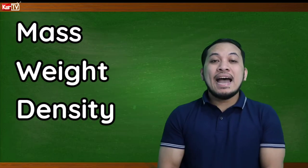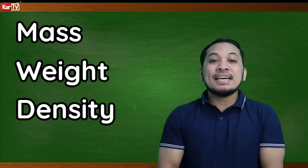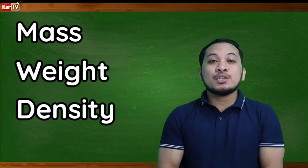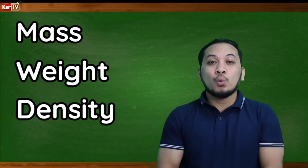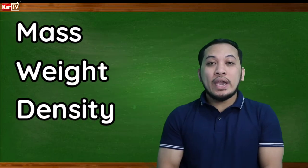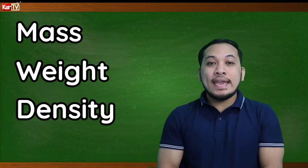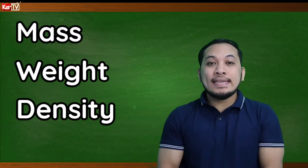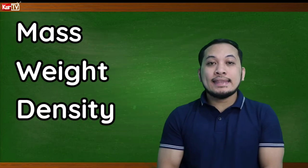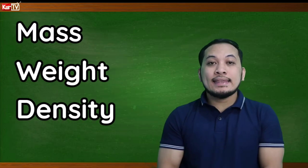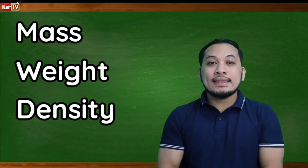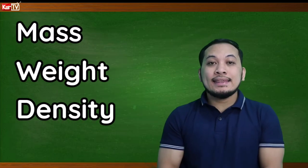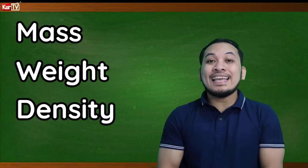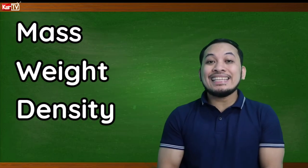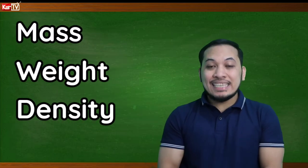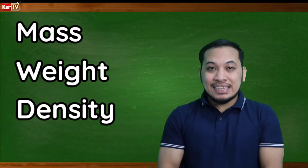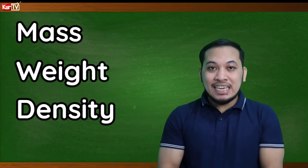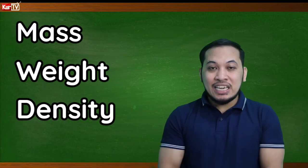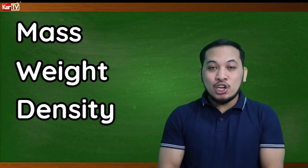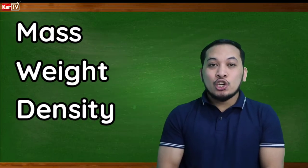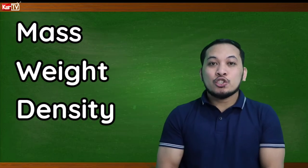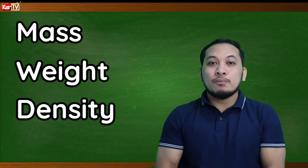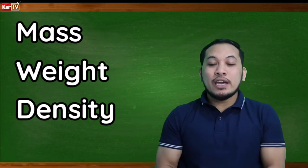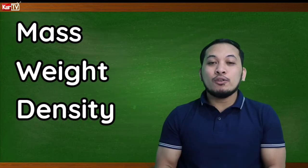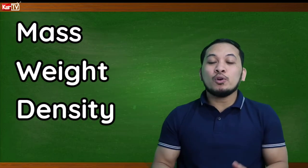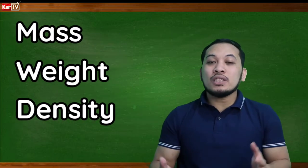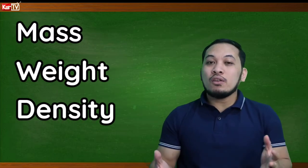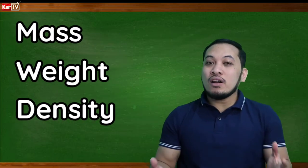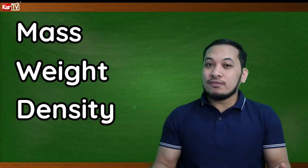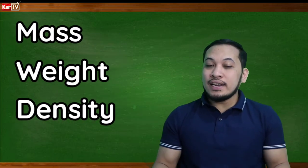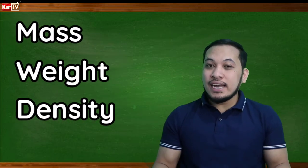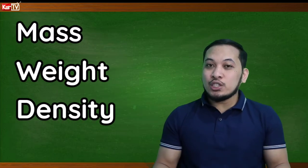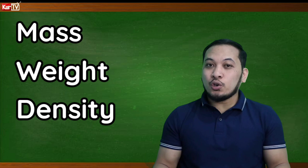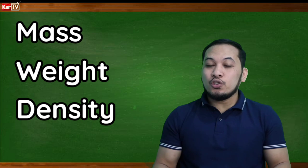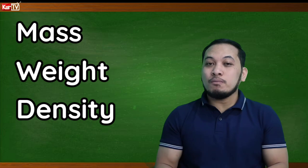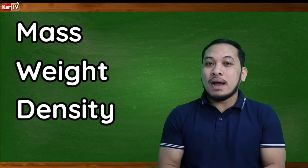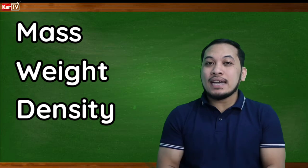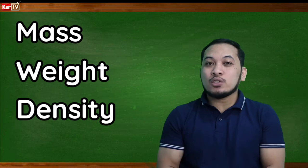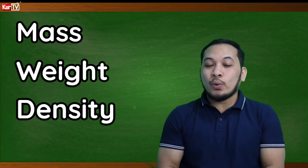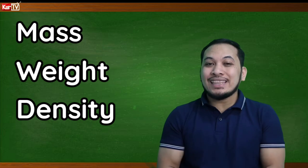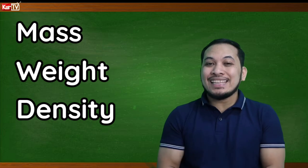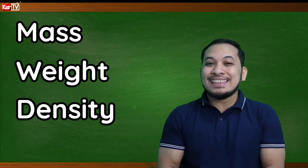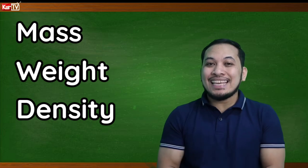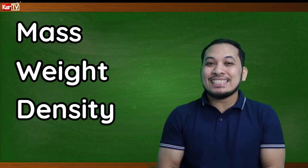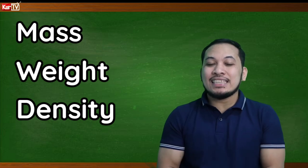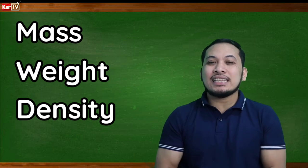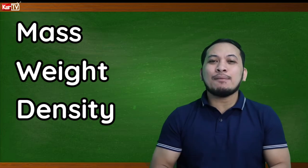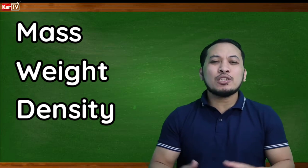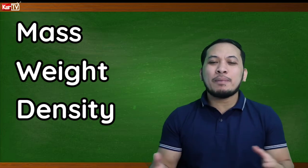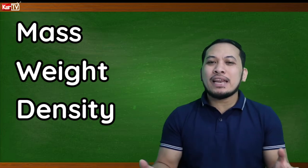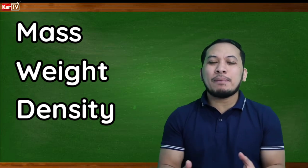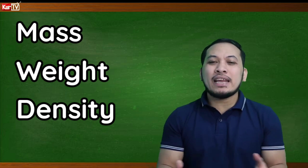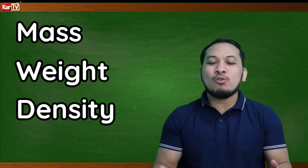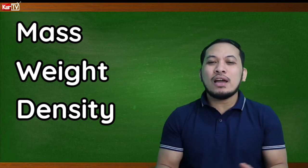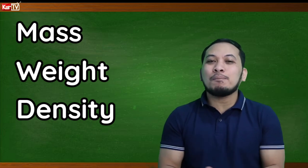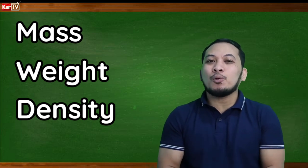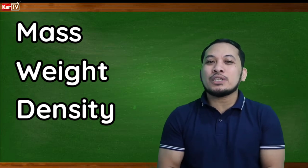Mass, weight, density. So, meron pong dalawang variation yung mass, weight, and density. Tapos, pare-pareho lang po